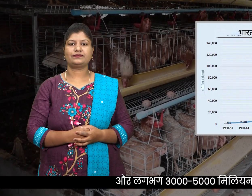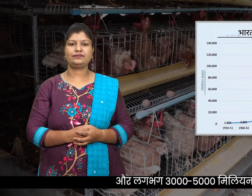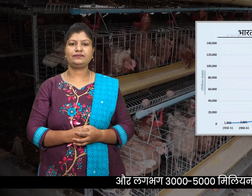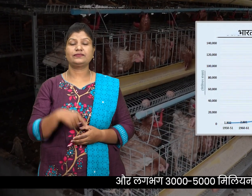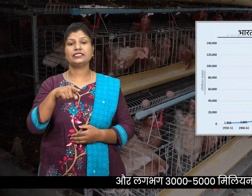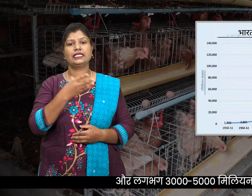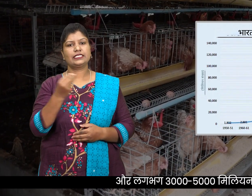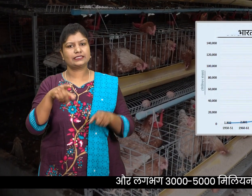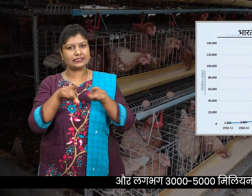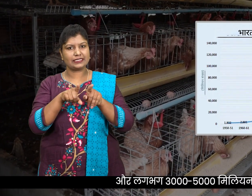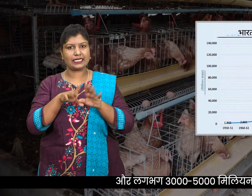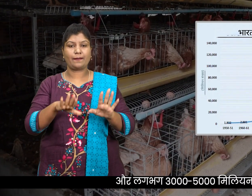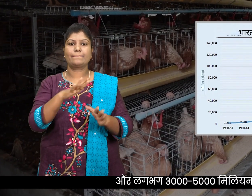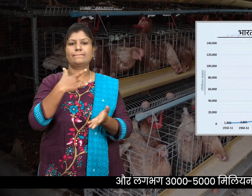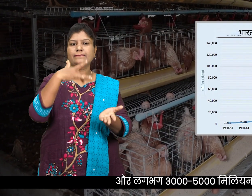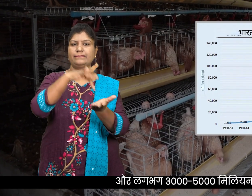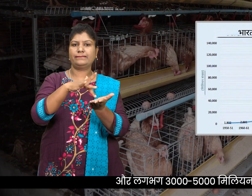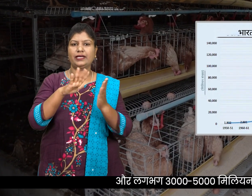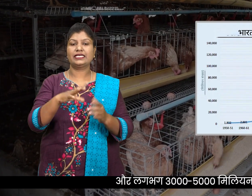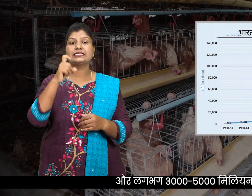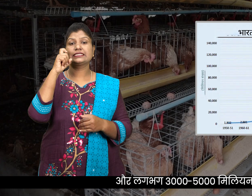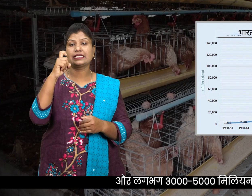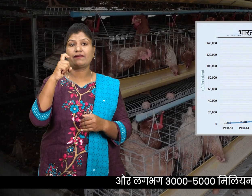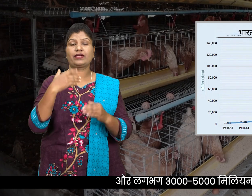और लगभग 3000 से 5000 मिलियन